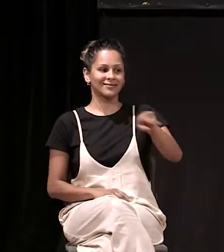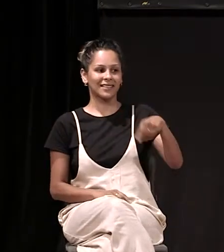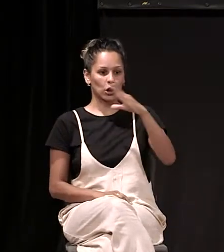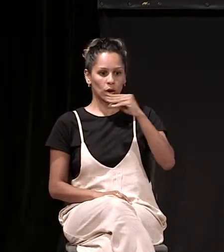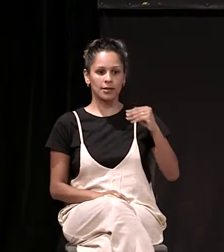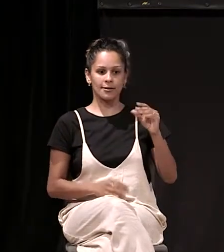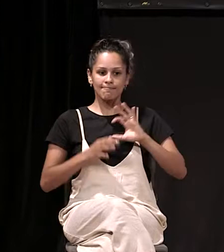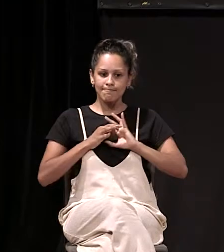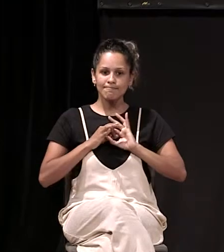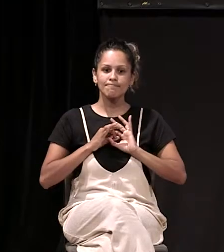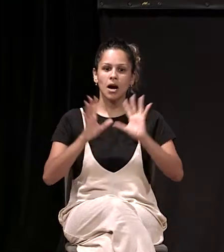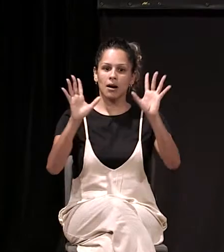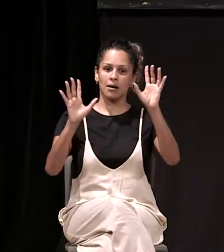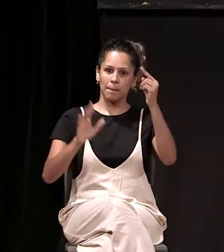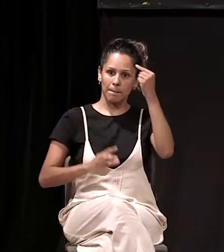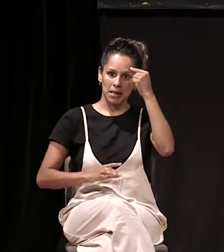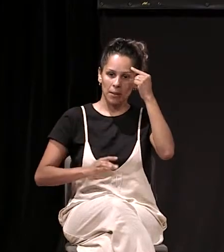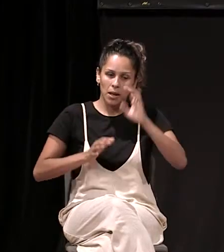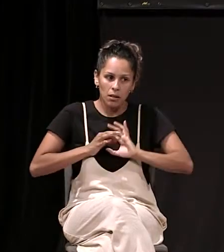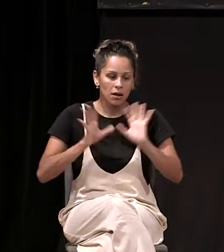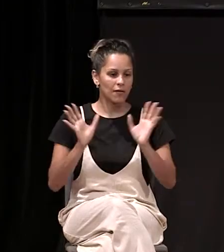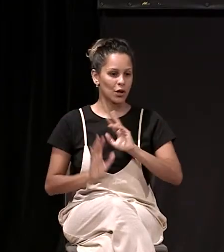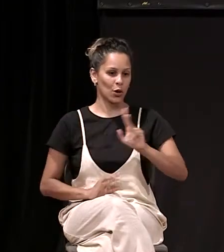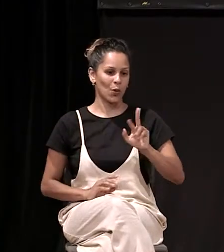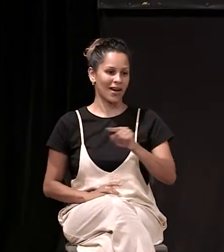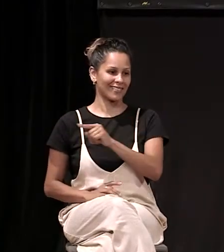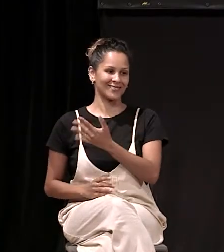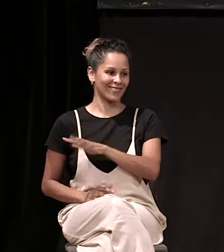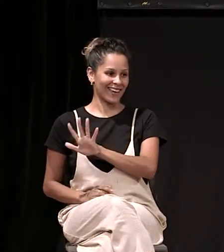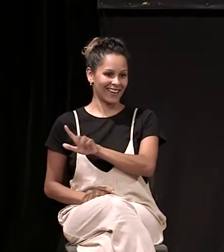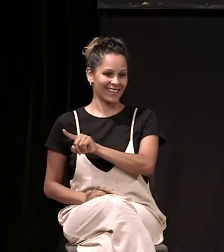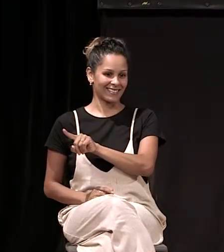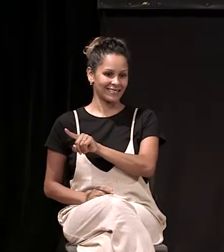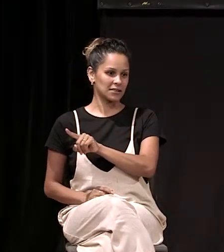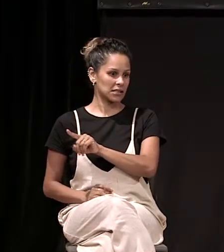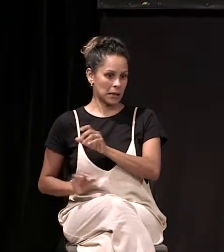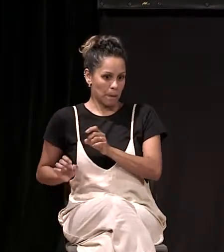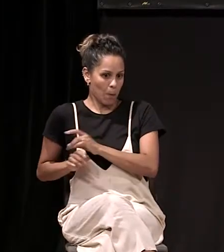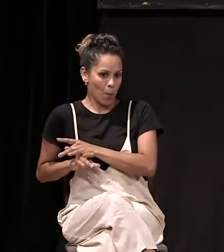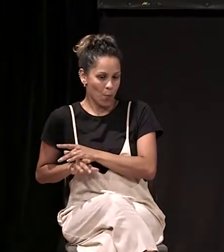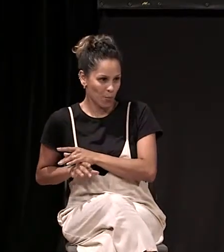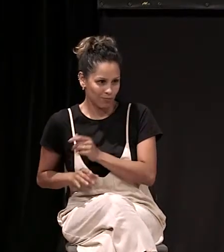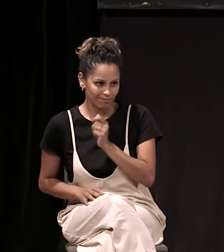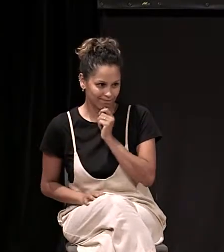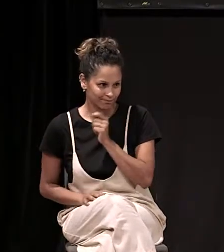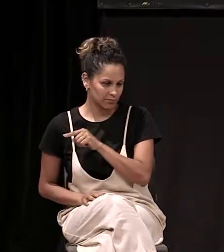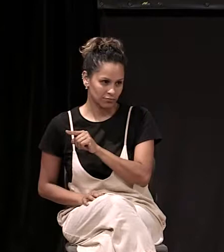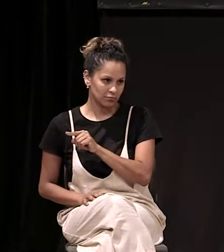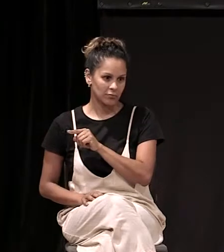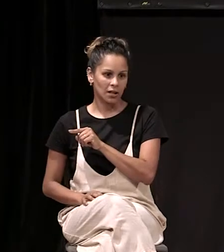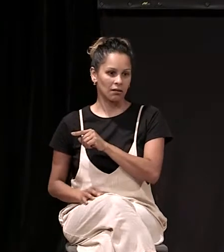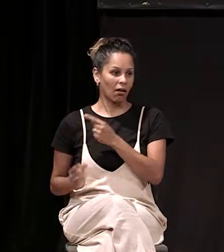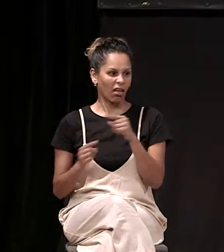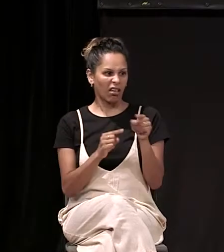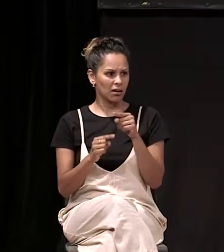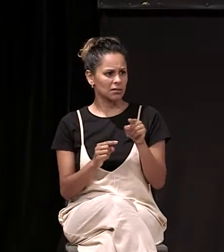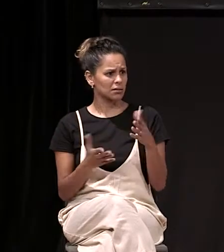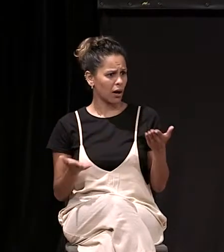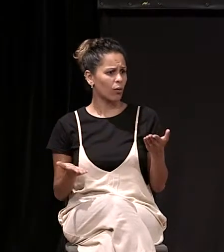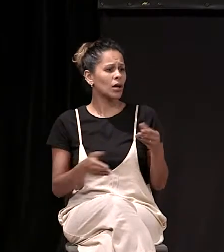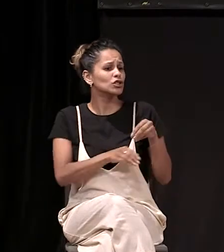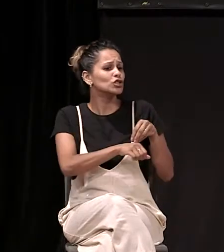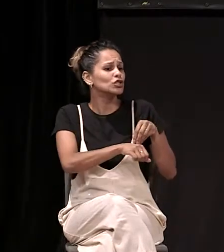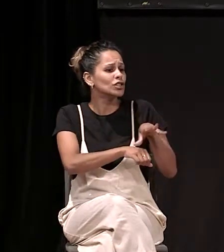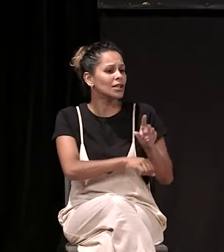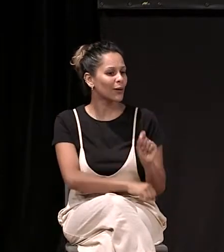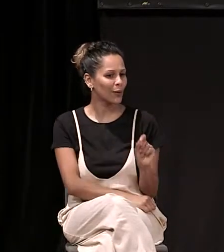Então, essas pessoas não estão preparadas quando elas te criticam. E aí, a recomendação é, continua firme,